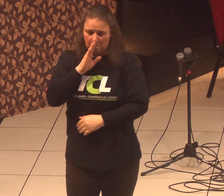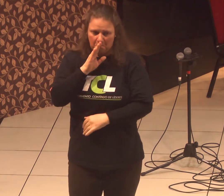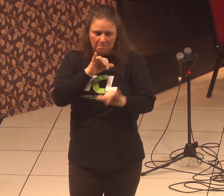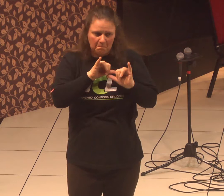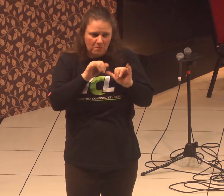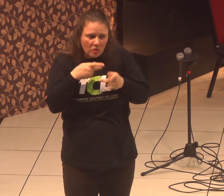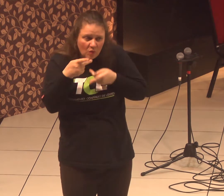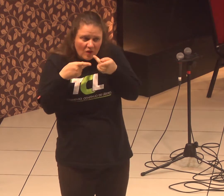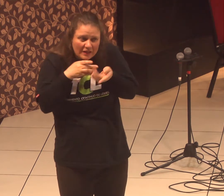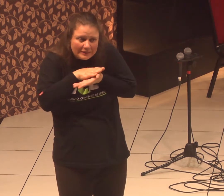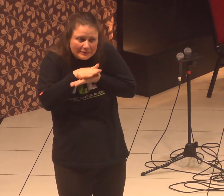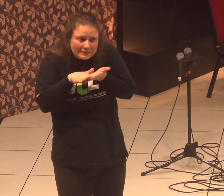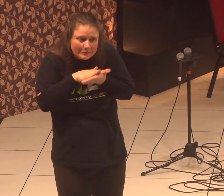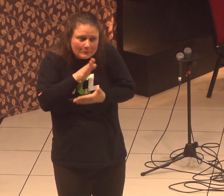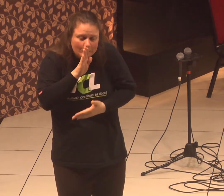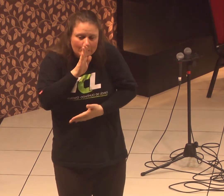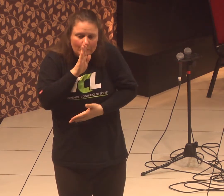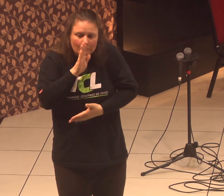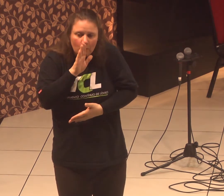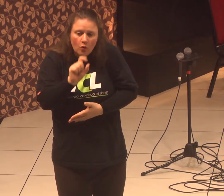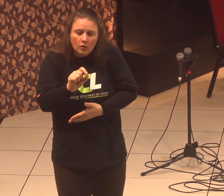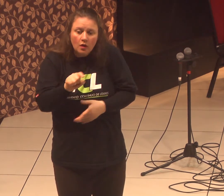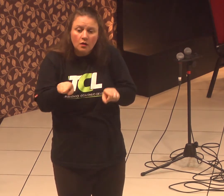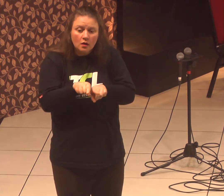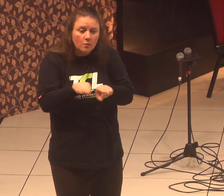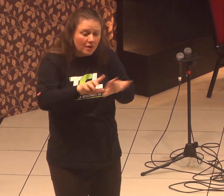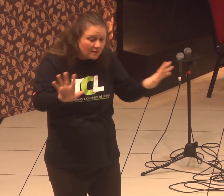a gente deixa de edificar a fé das pessoas.